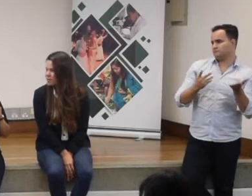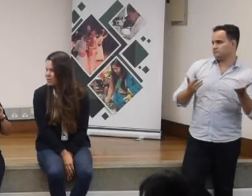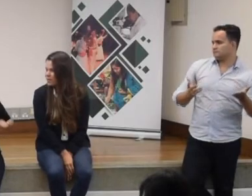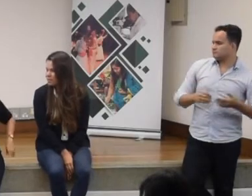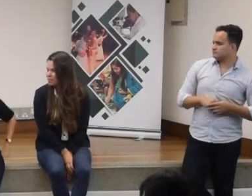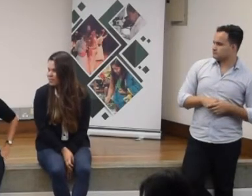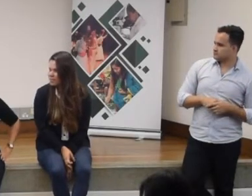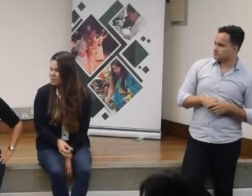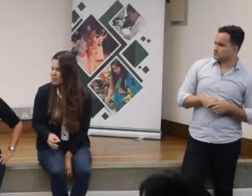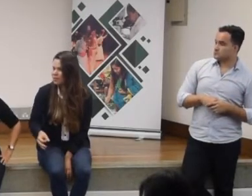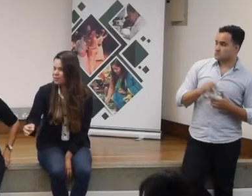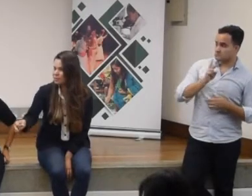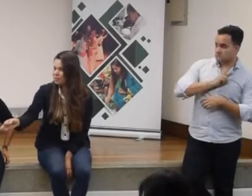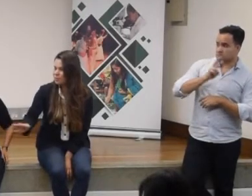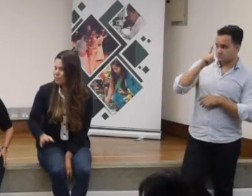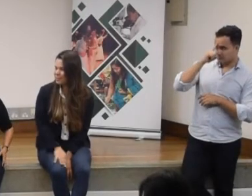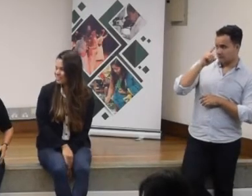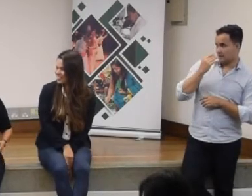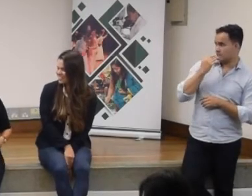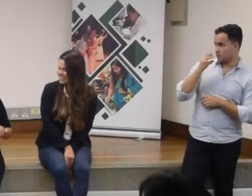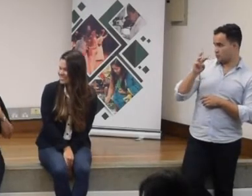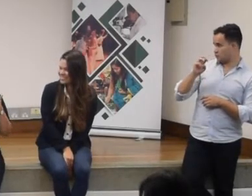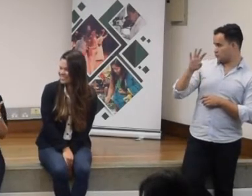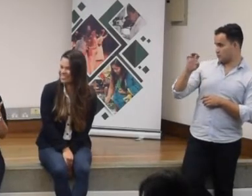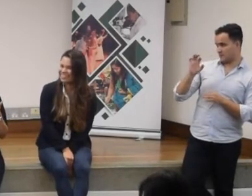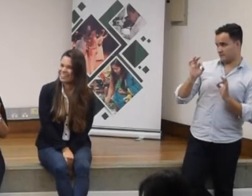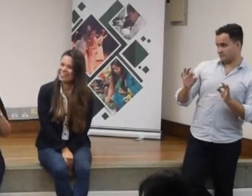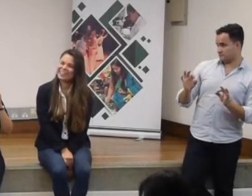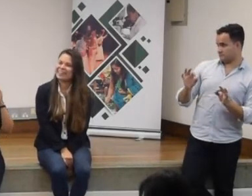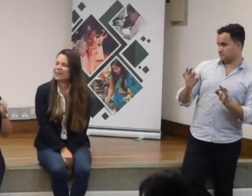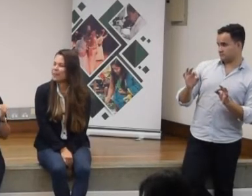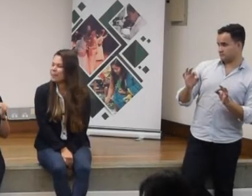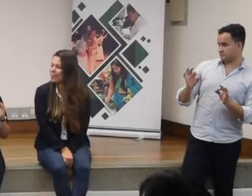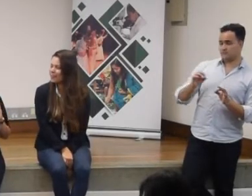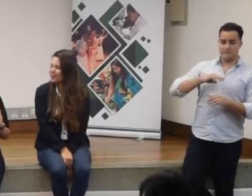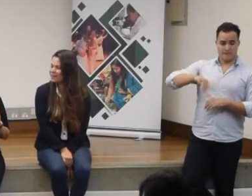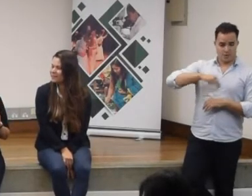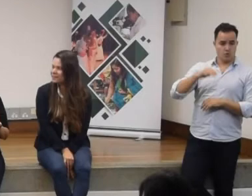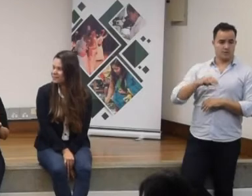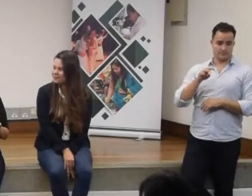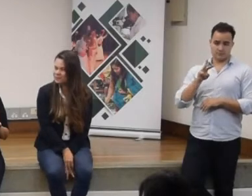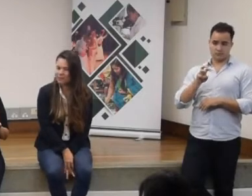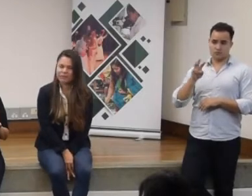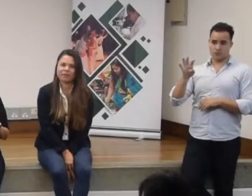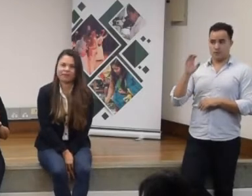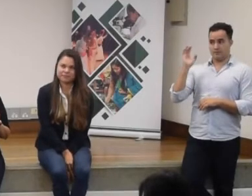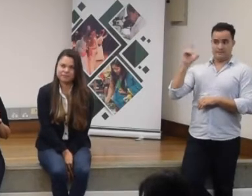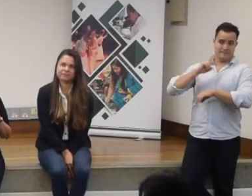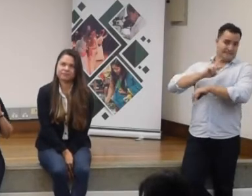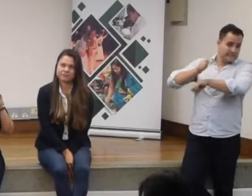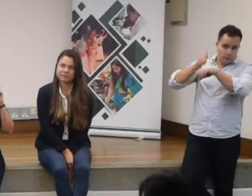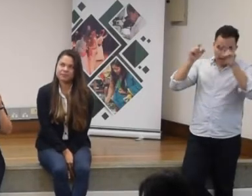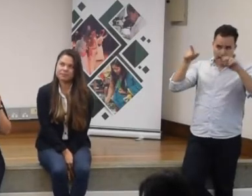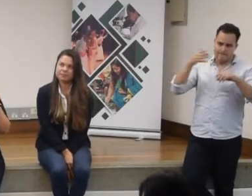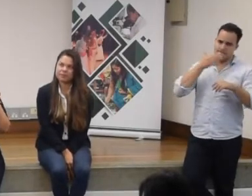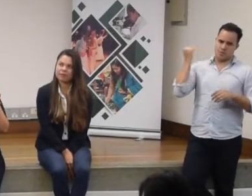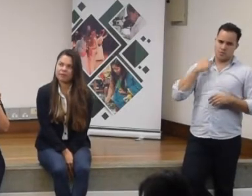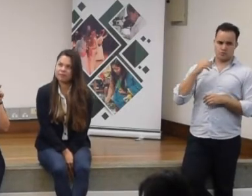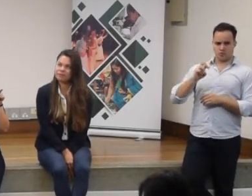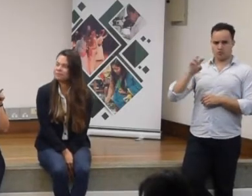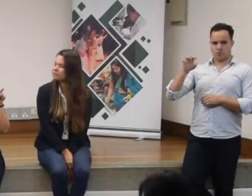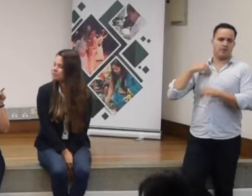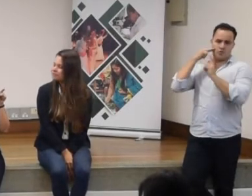común. Sabemos que la vice puede estar los miércoles de 8 a 9. Por ejemplo, para la vicerrectora los miércoles en la mañana es mejor, y los